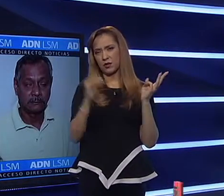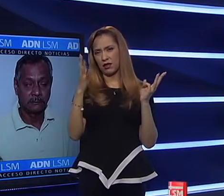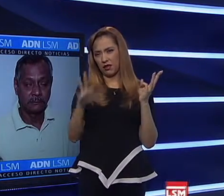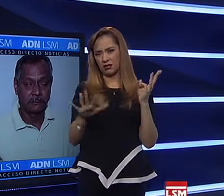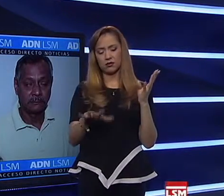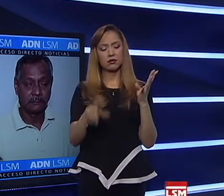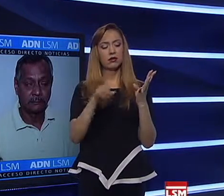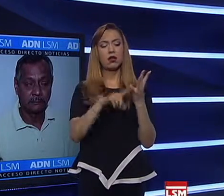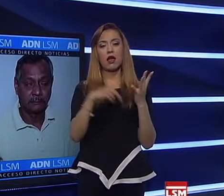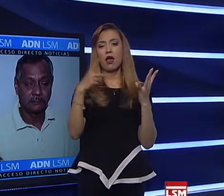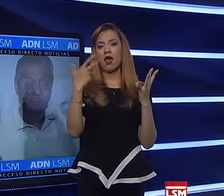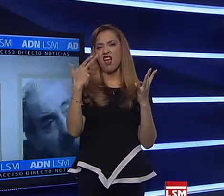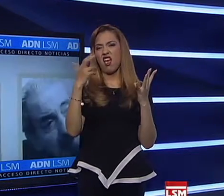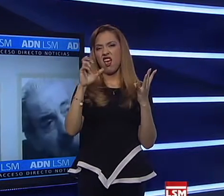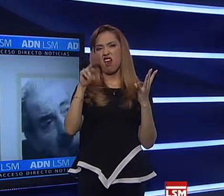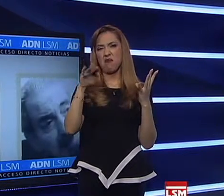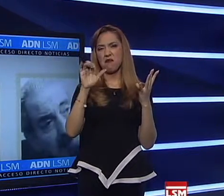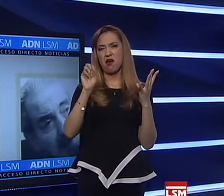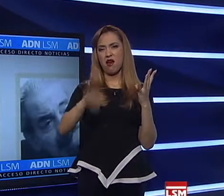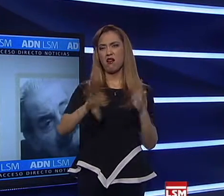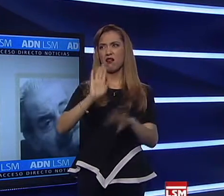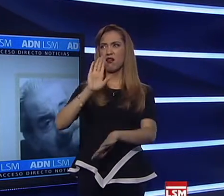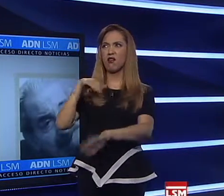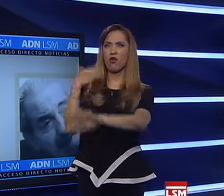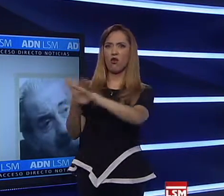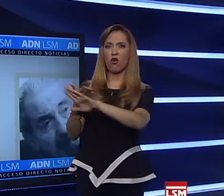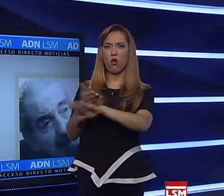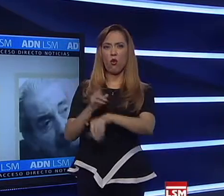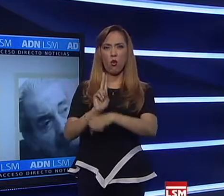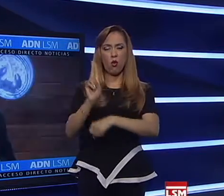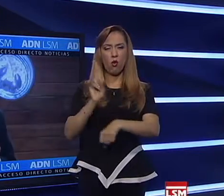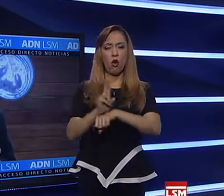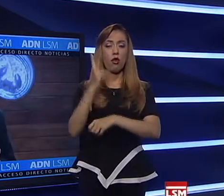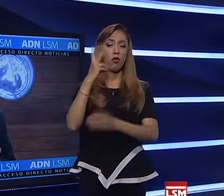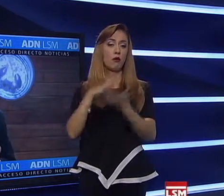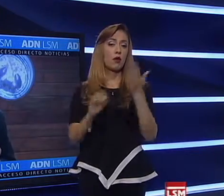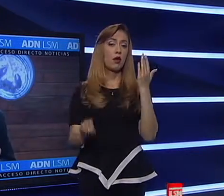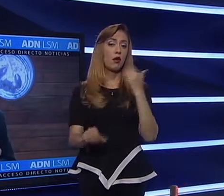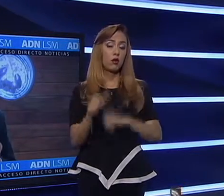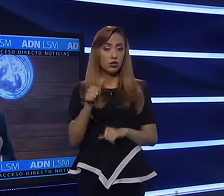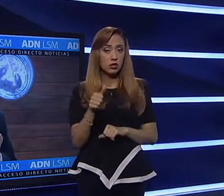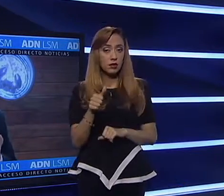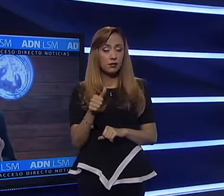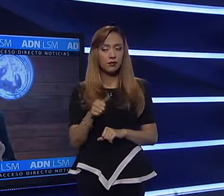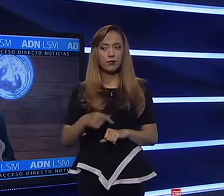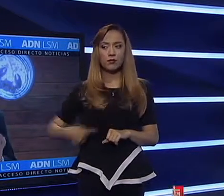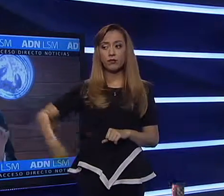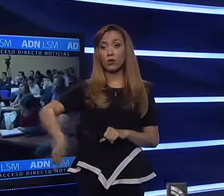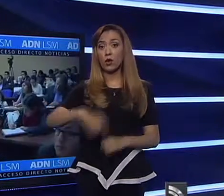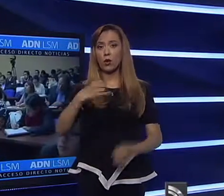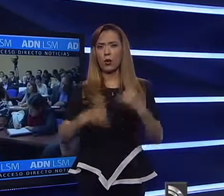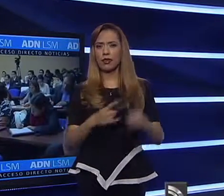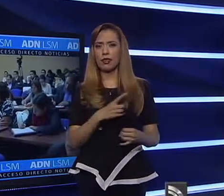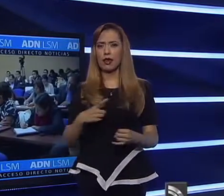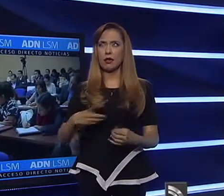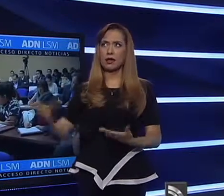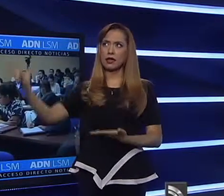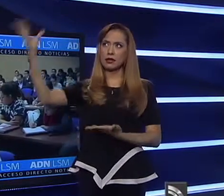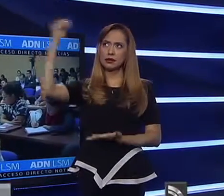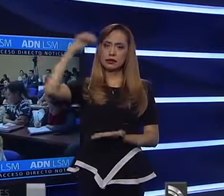en 2011. Los jueces, dijo Ferrer, deben aplicar el control de convencionalidad, independientemente si son